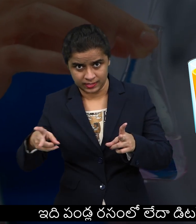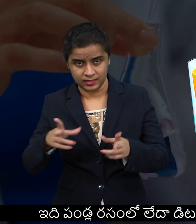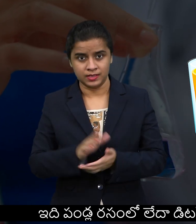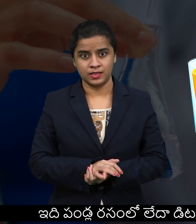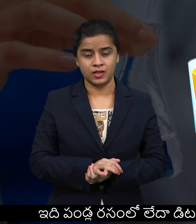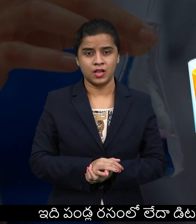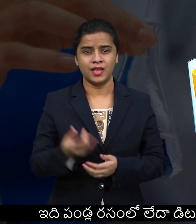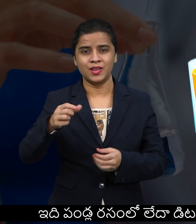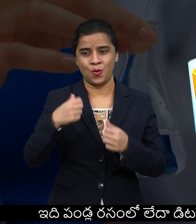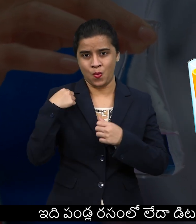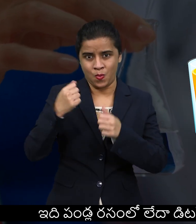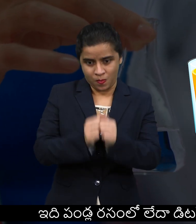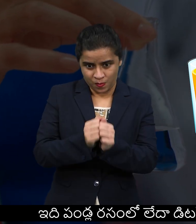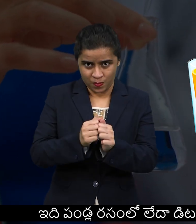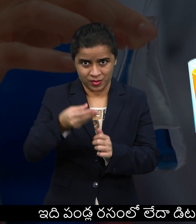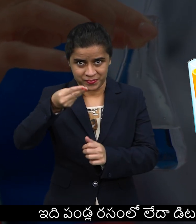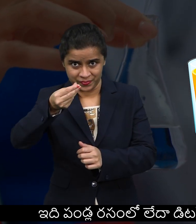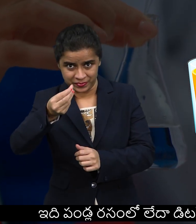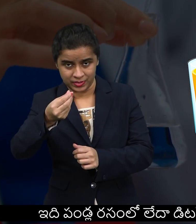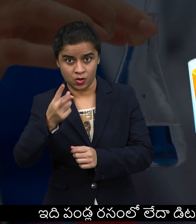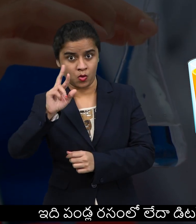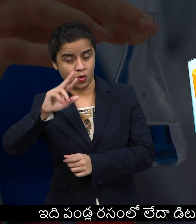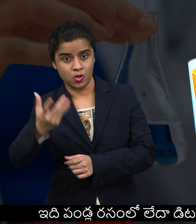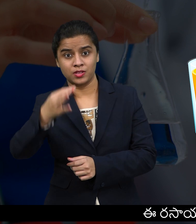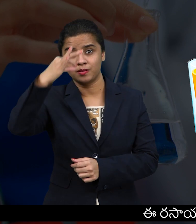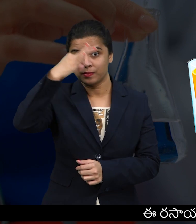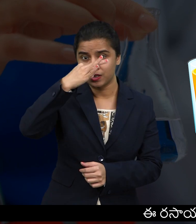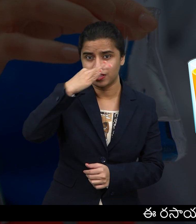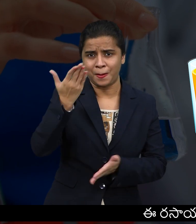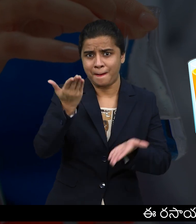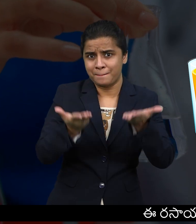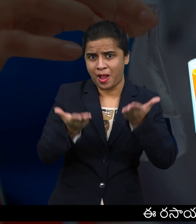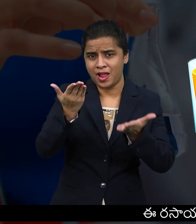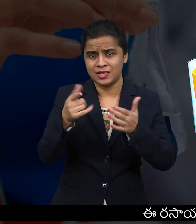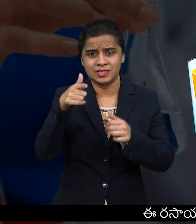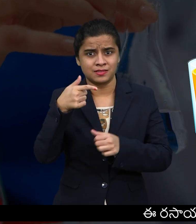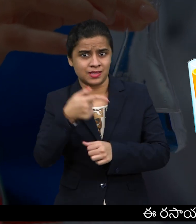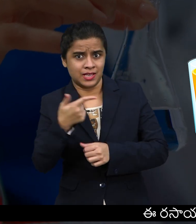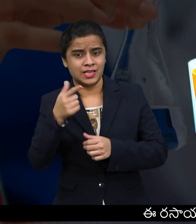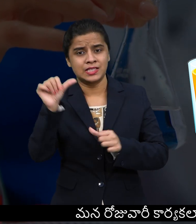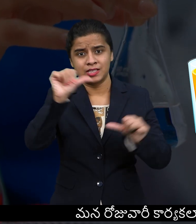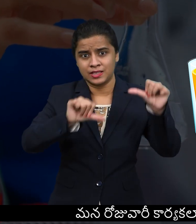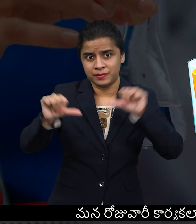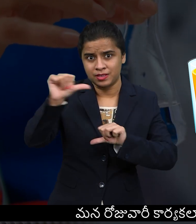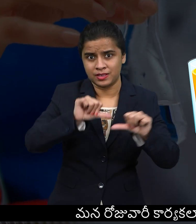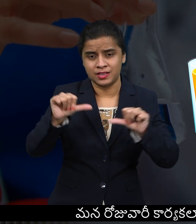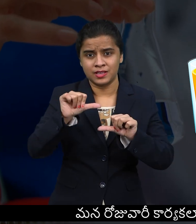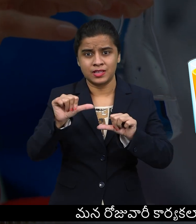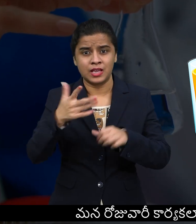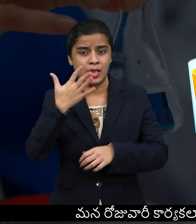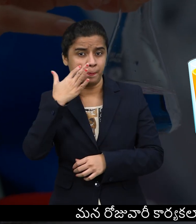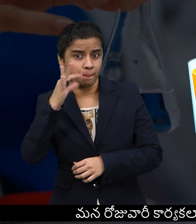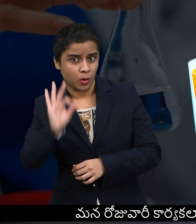లేదా ఔషధంలో ఉండనివ్వండి. ఈ రసాయనాల సమతుల్యత మన